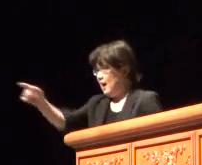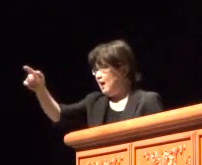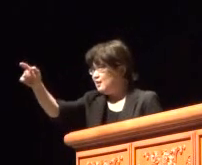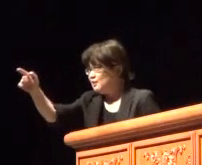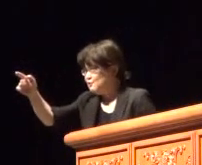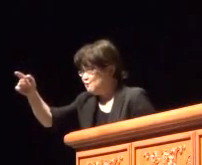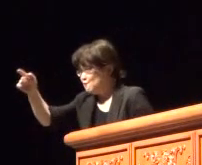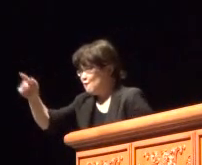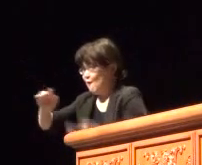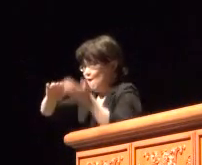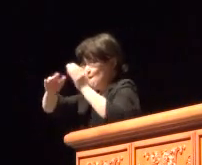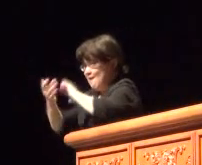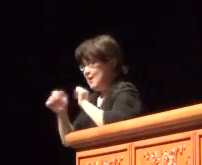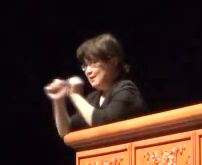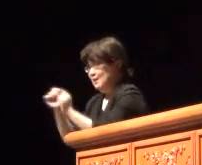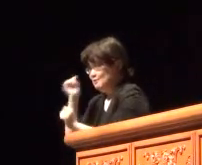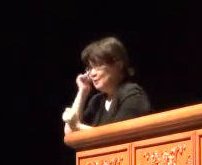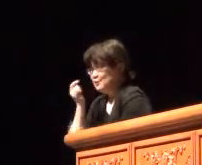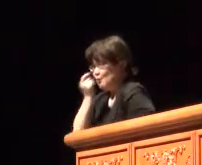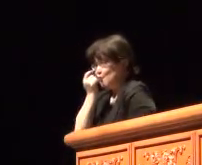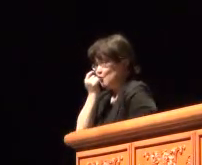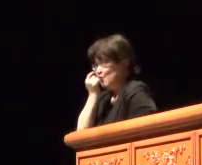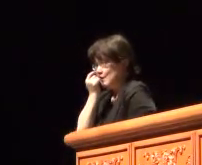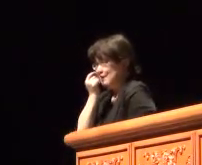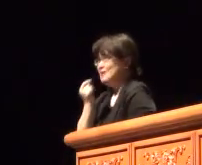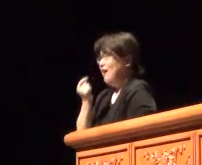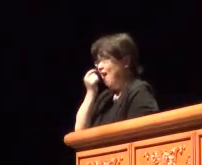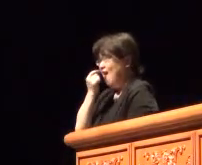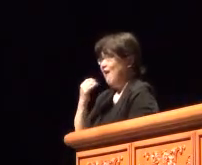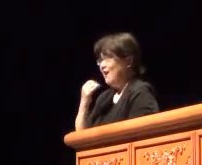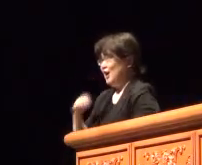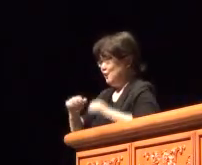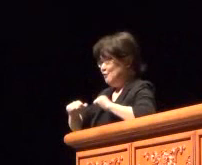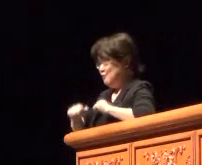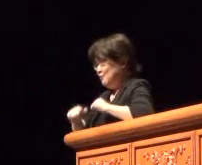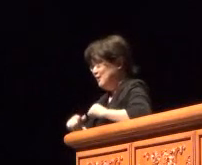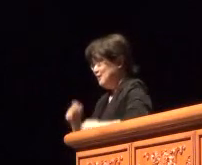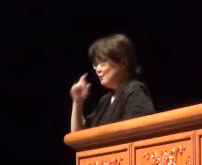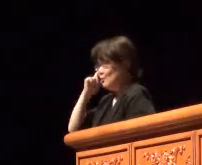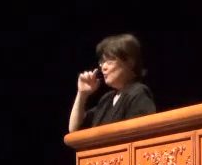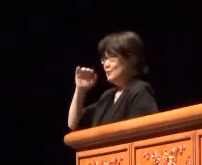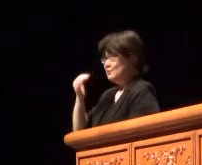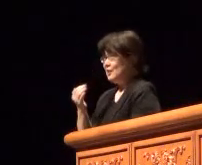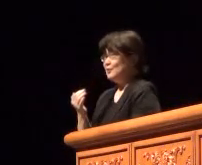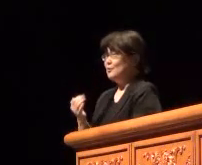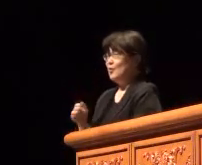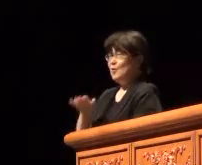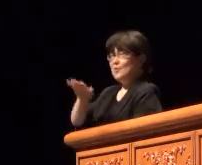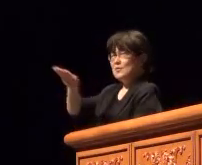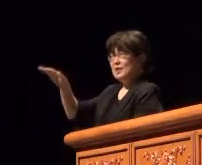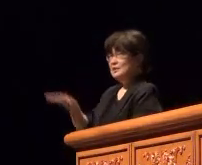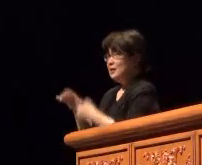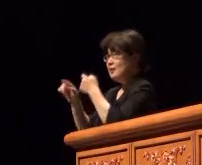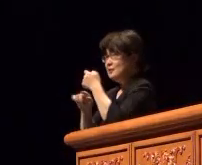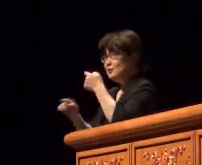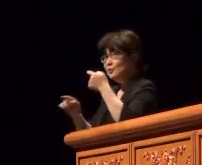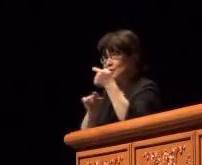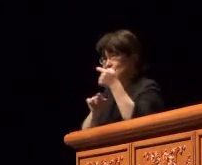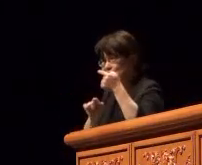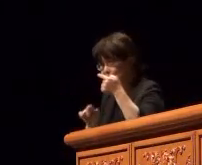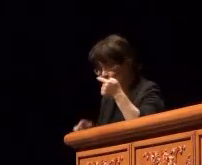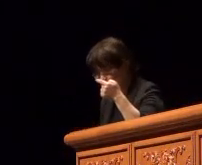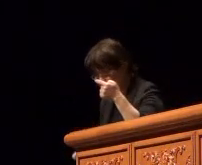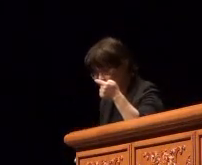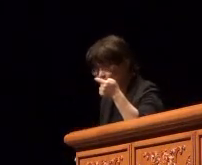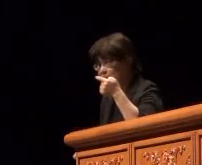てやるんだと思った瞬間に私この人生生きてたと思ったりするのですが、どうか一人一人の私たちがそ